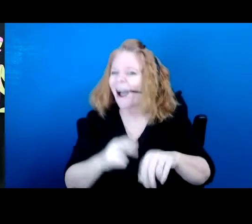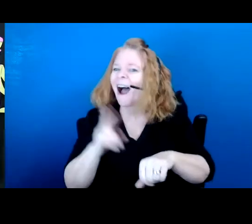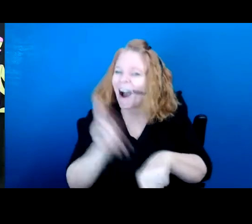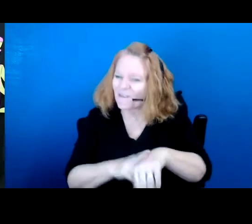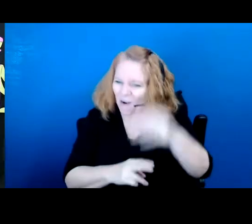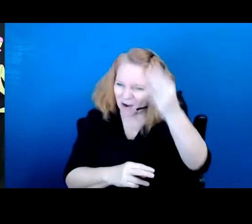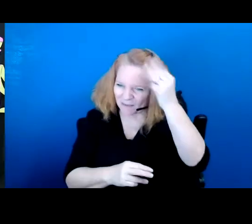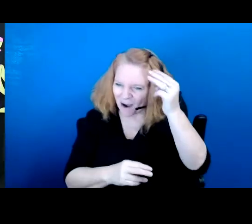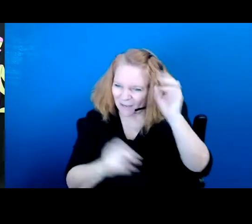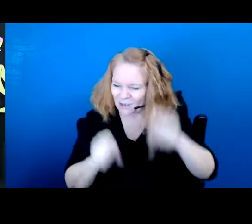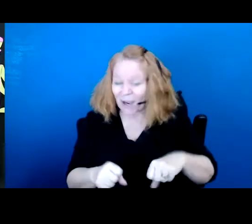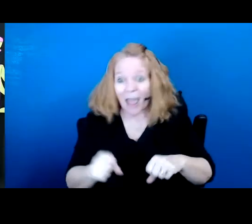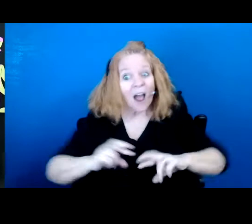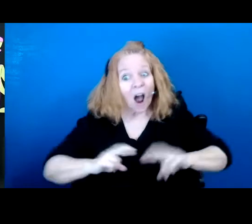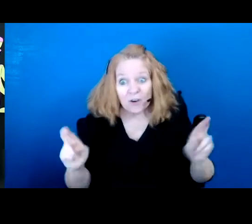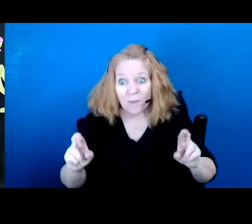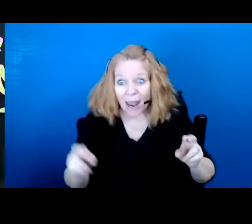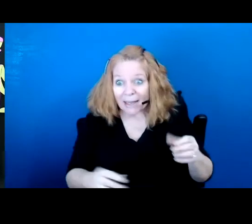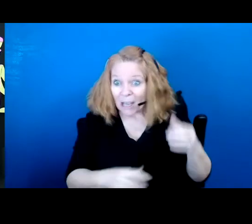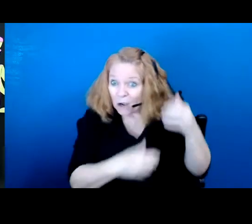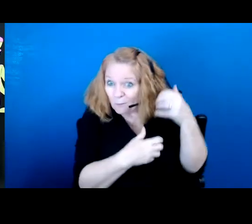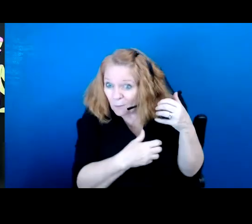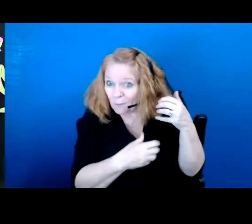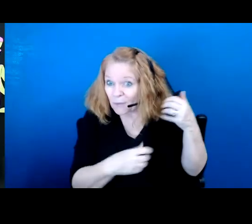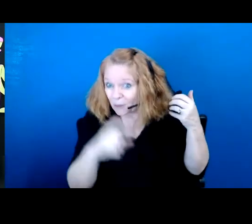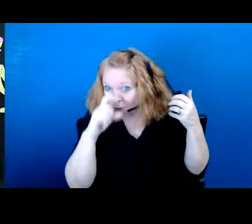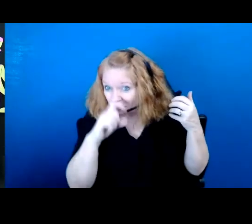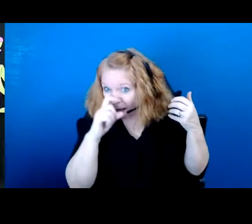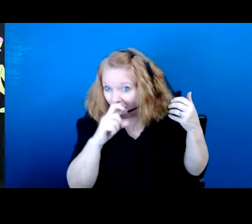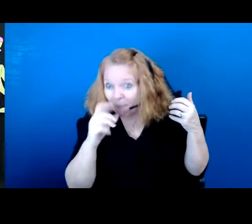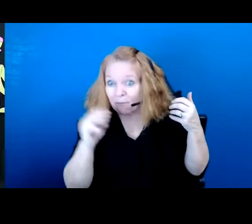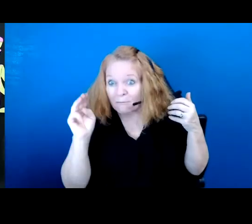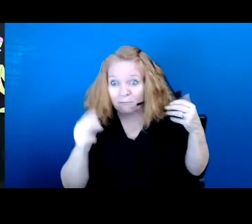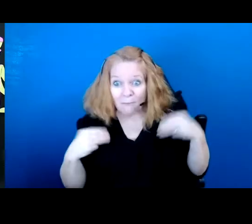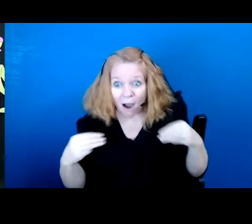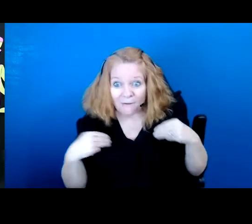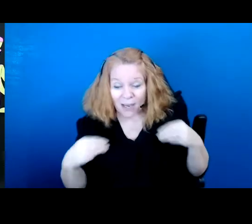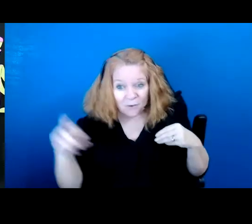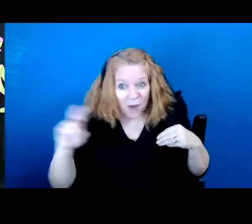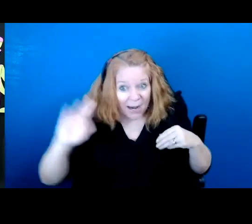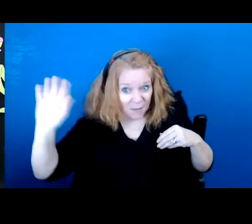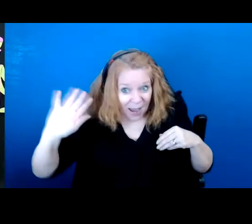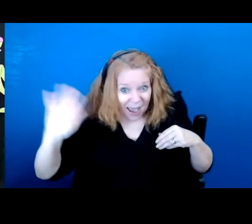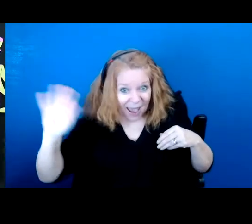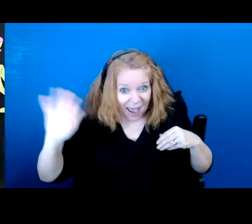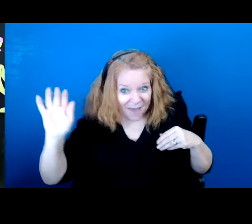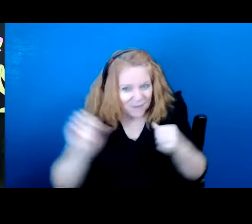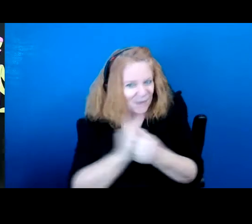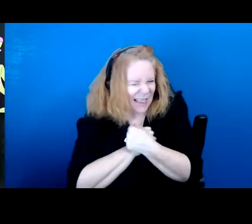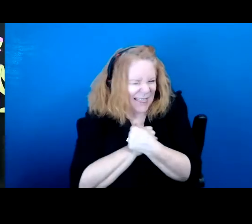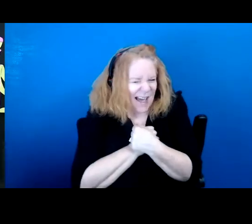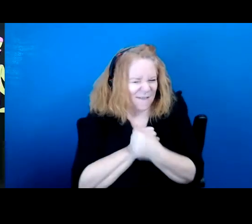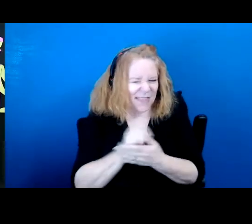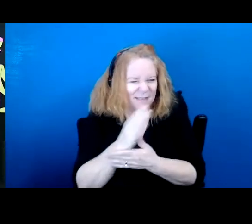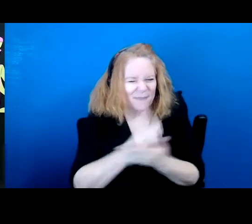y ahora nos toca darle saludos a los amigos de américa y muchachos tiene sumar bien listos